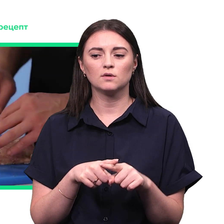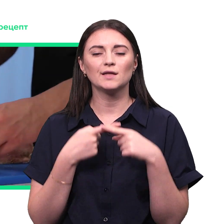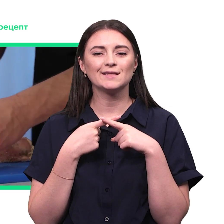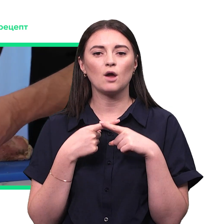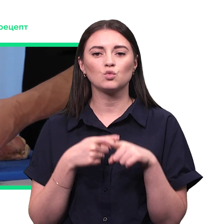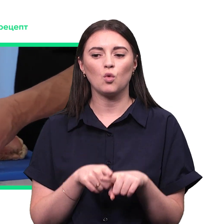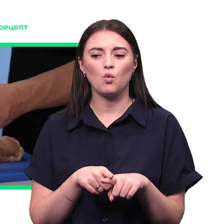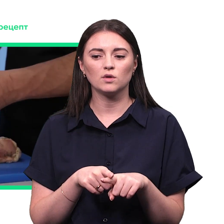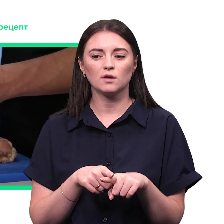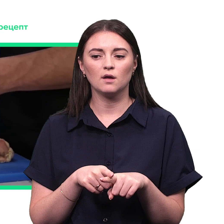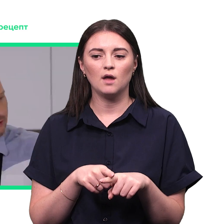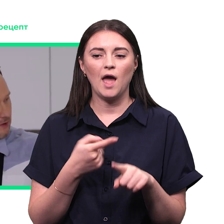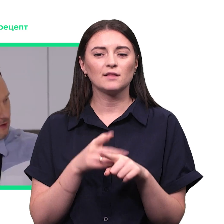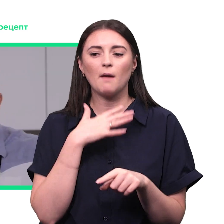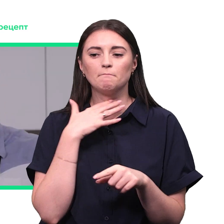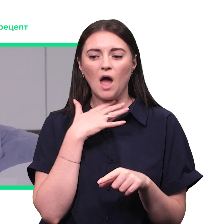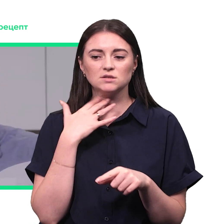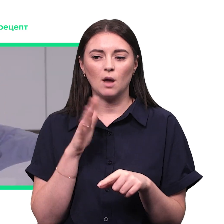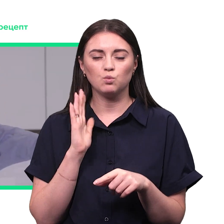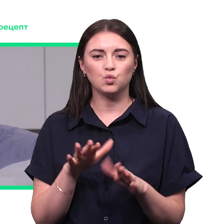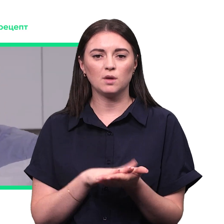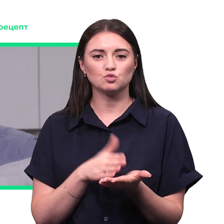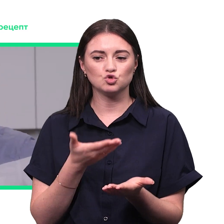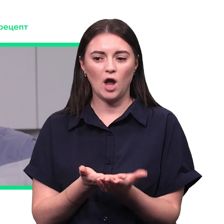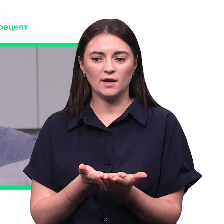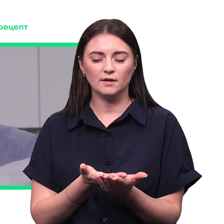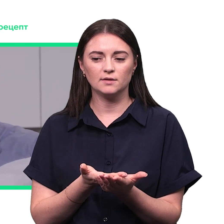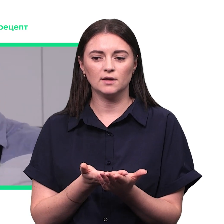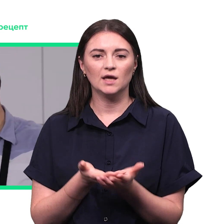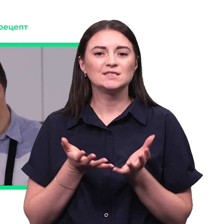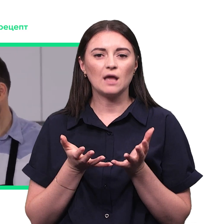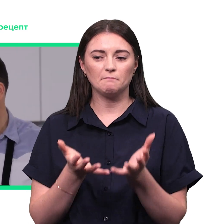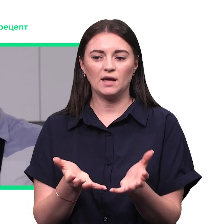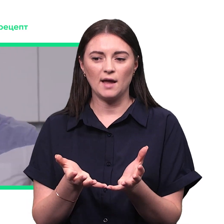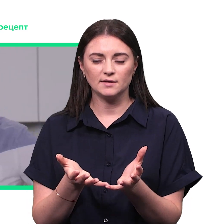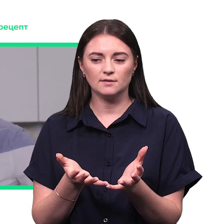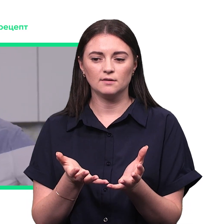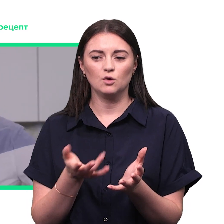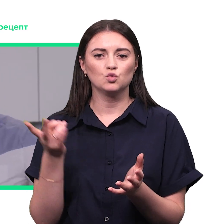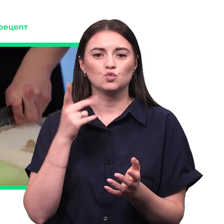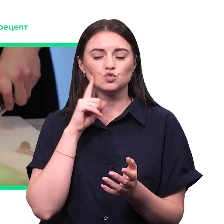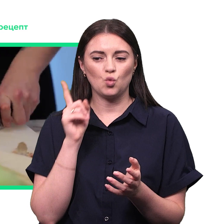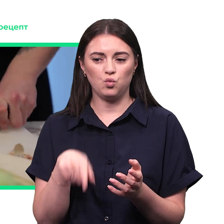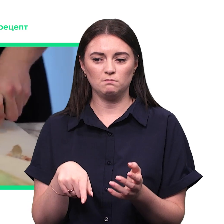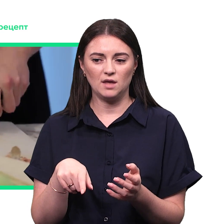технологию. Да, потом мы это мясо будем жарить. Нет, запекать. Запекать. Запекать мы будем вместе с